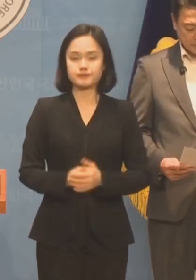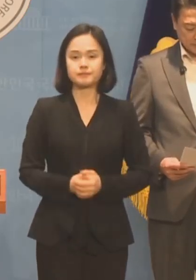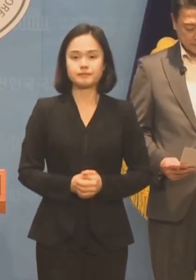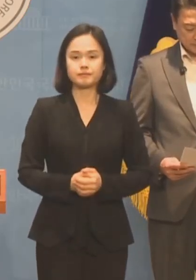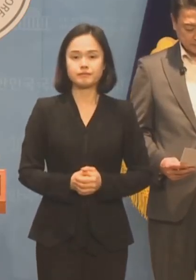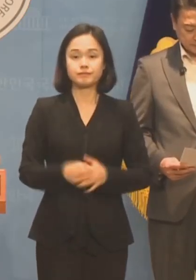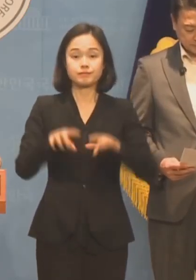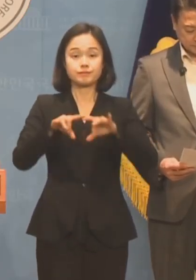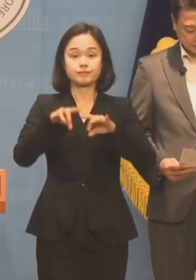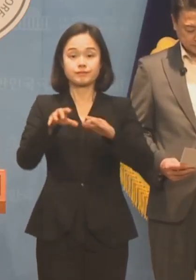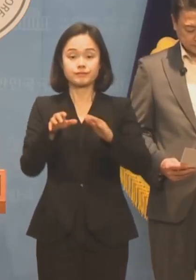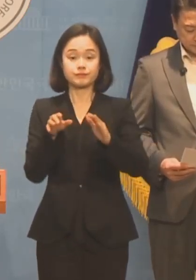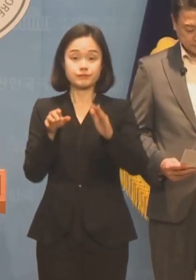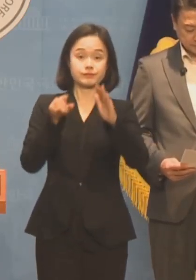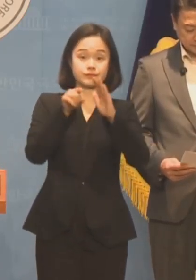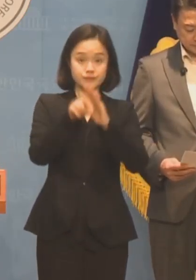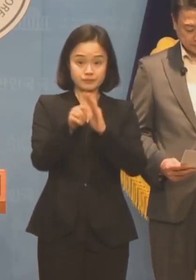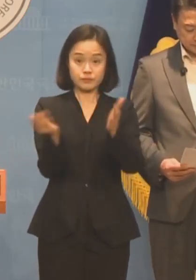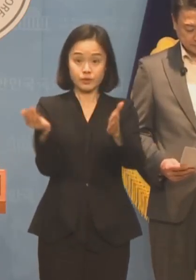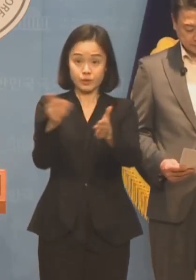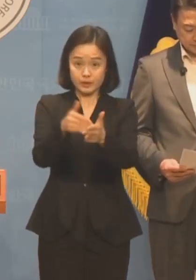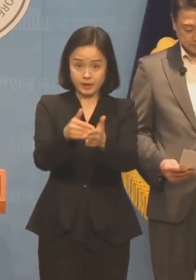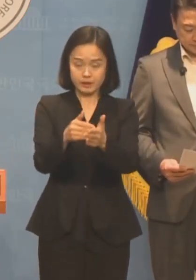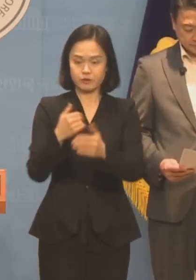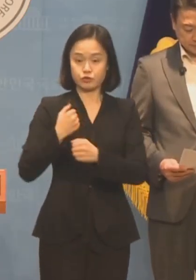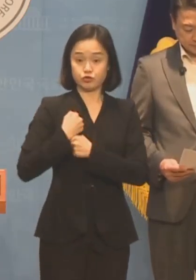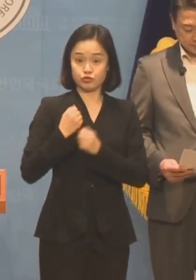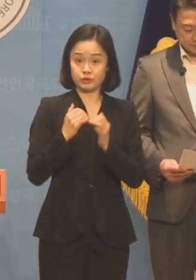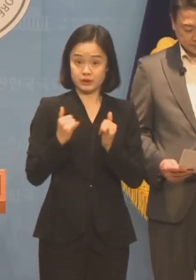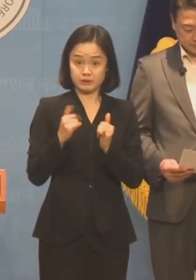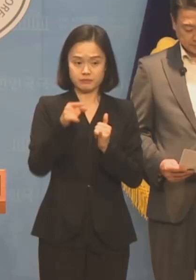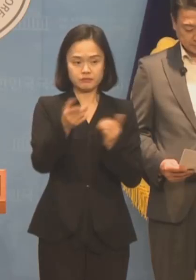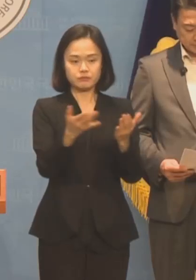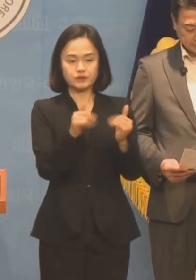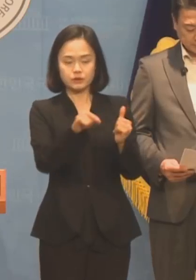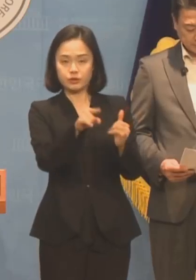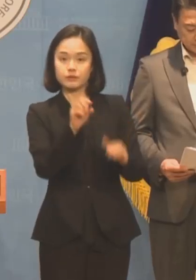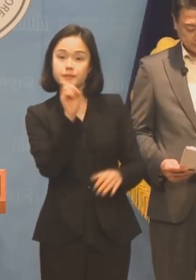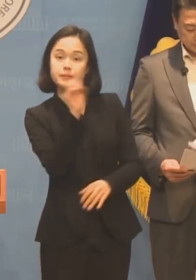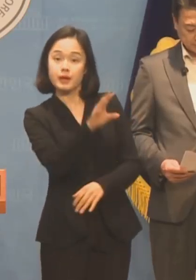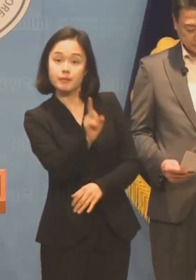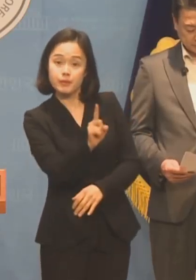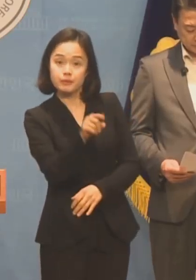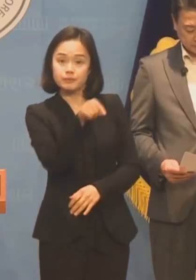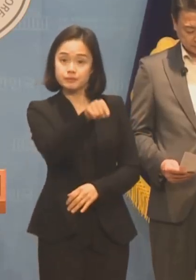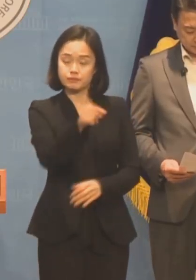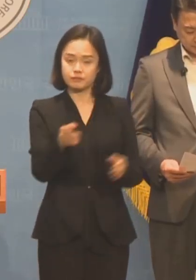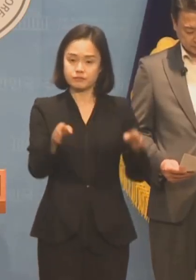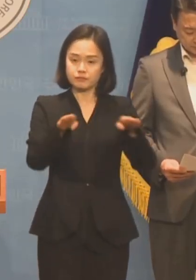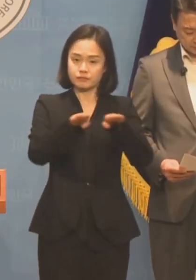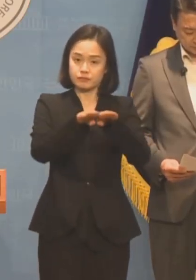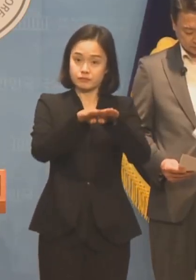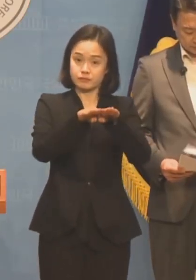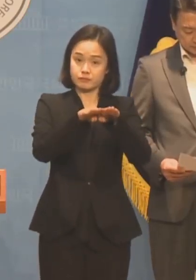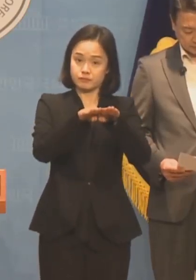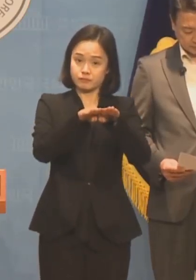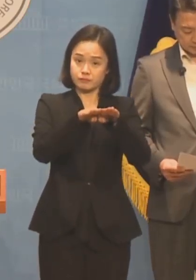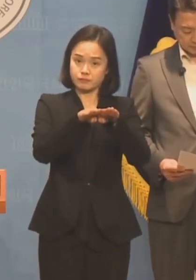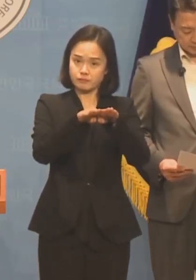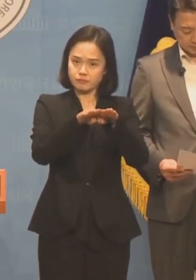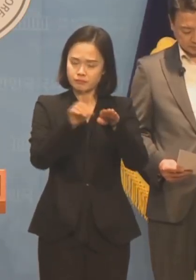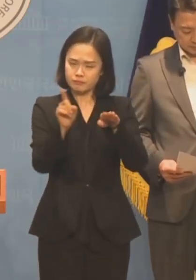변전소에 도착한 군인들은 변전소 직원들에게 시설이 타격받았을 경우 주변 시설의 전력 공급이